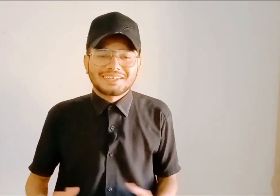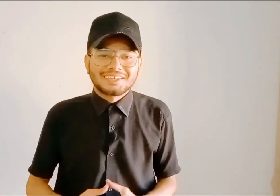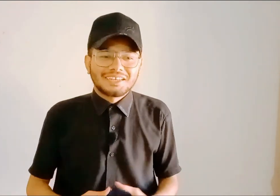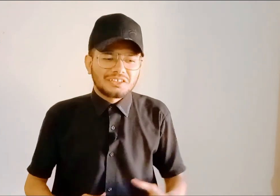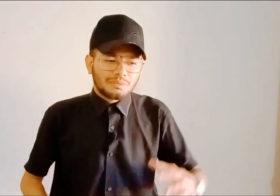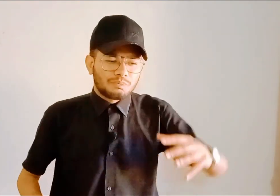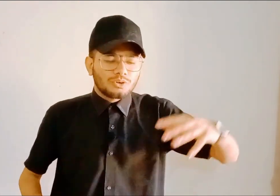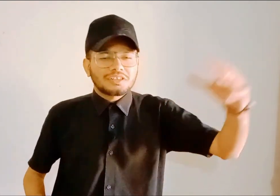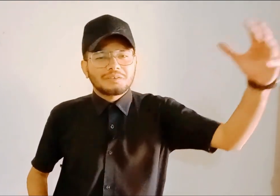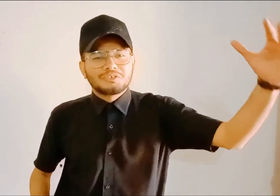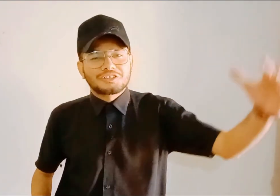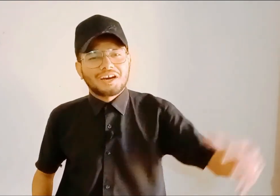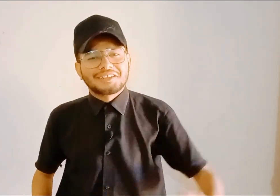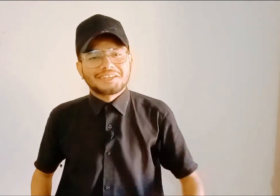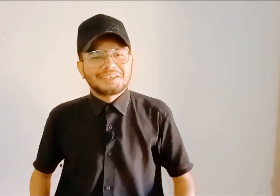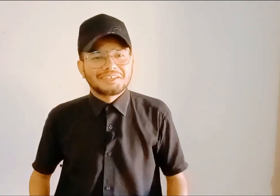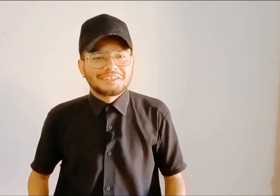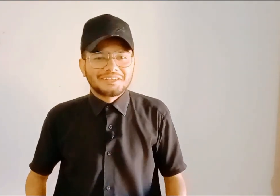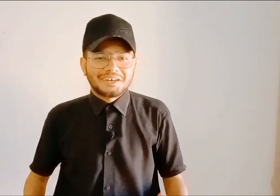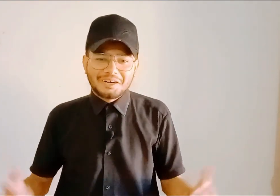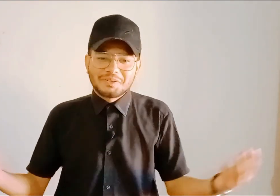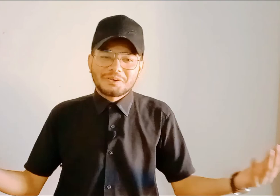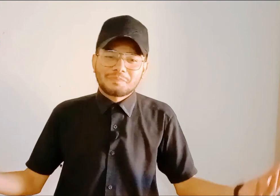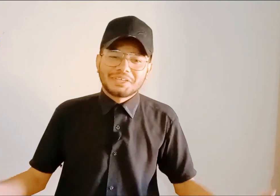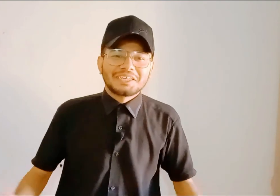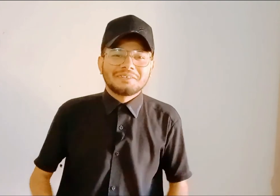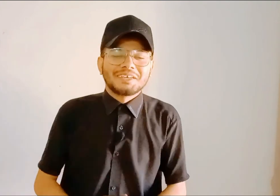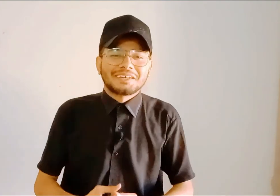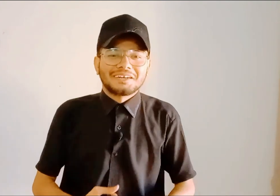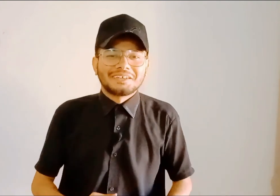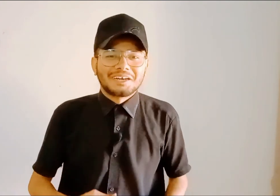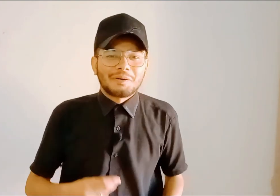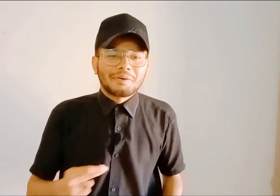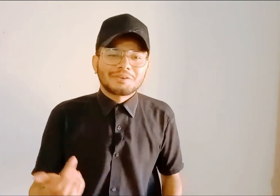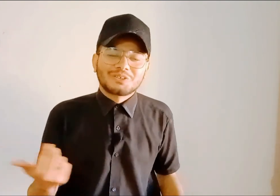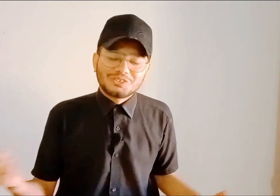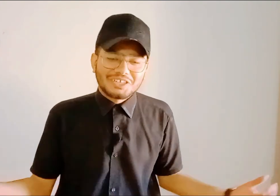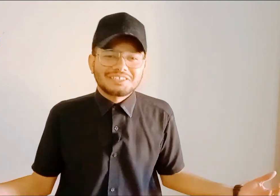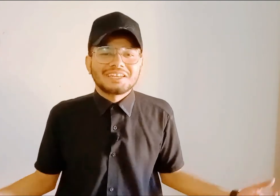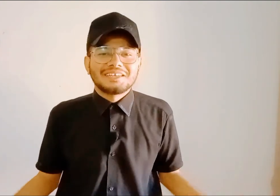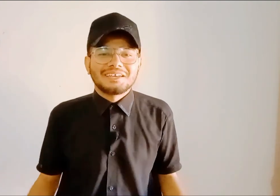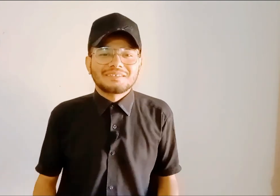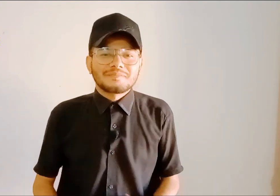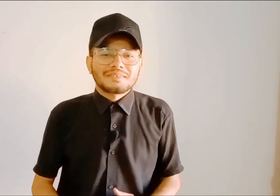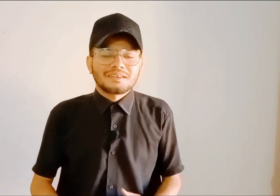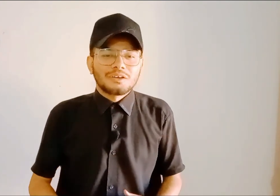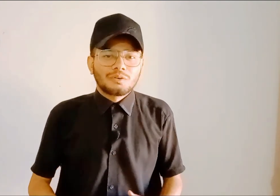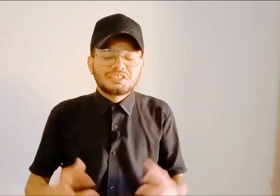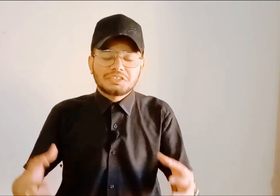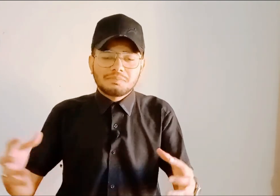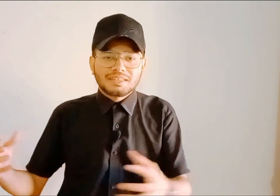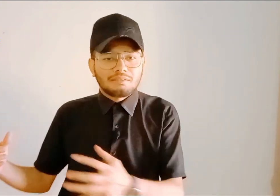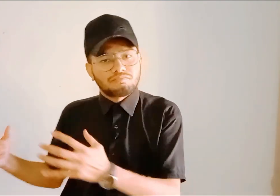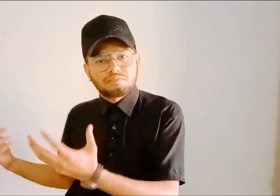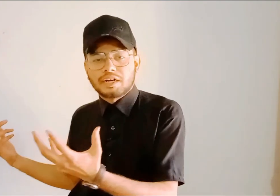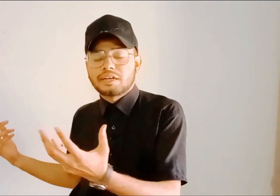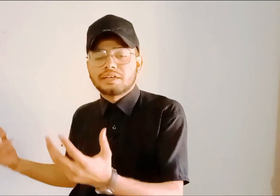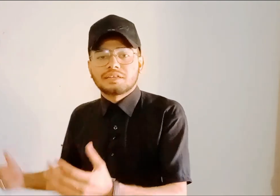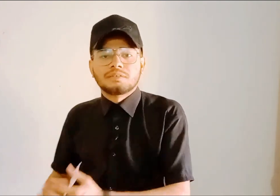आपके लिए यह बहुत ज्यादा मुश्किलात है हां भाई पितृ मिल रहा और विष्णु जी नहीं है सिर्फ बर्फ बना रहेगा